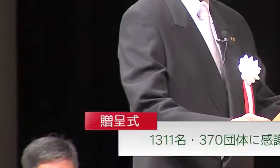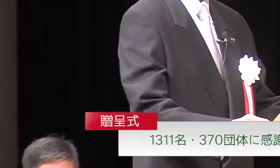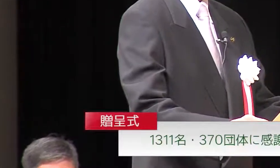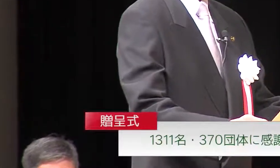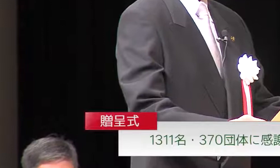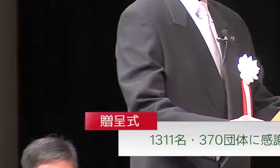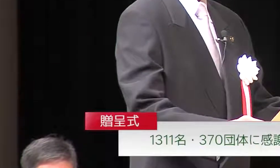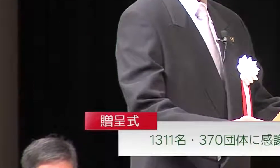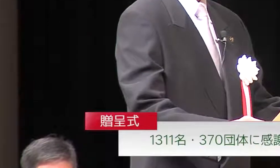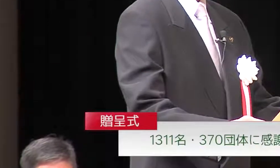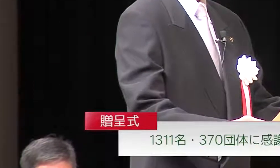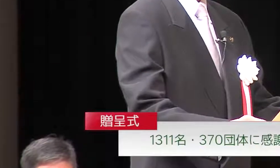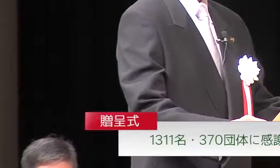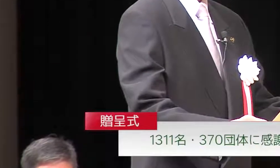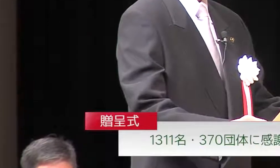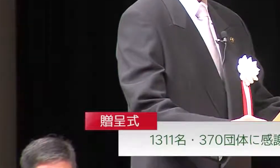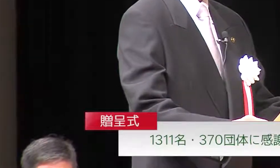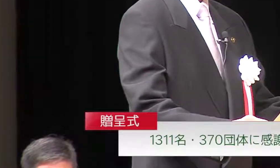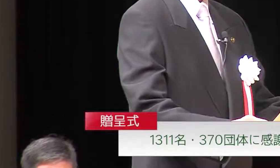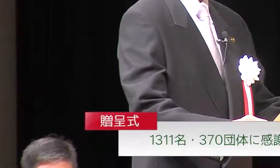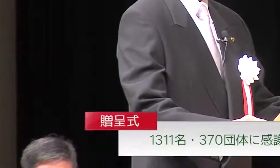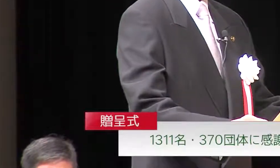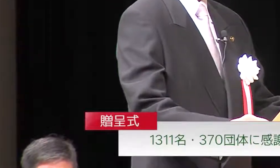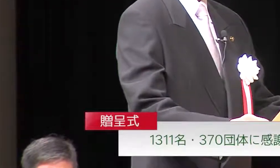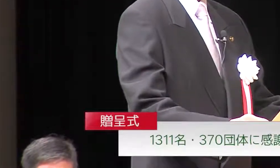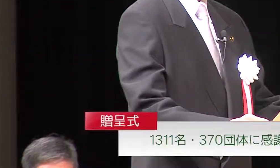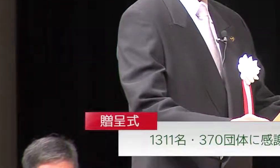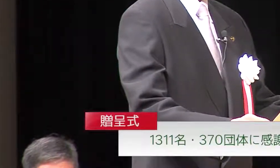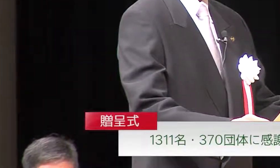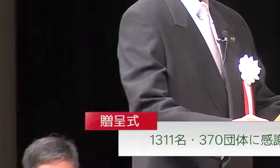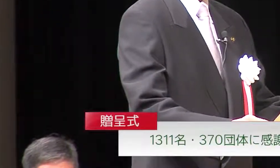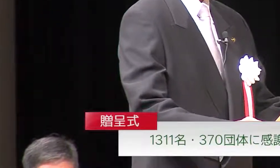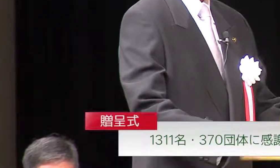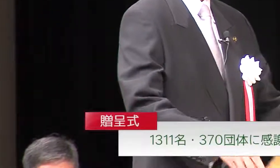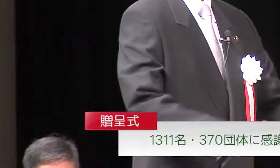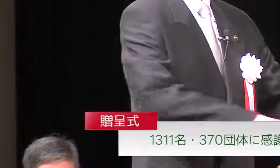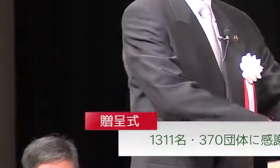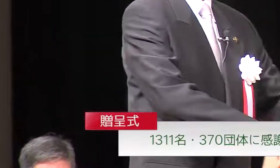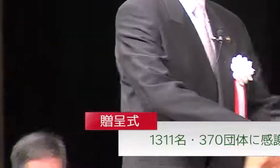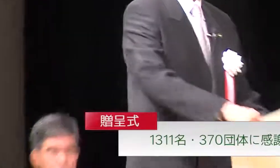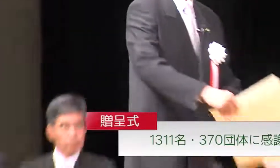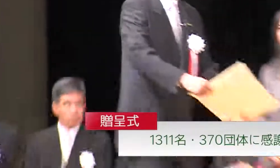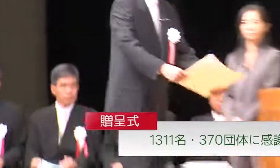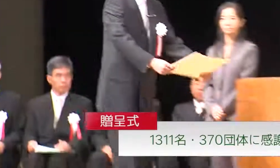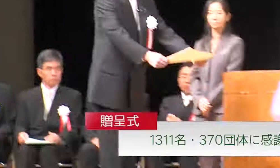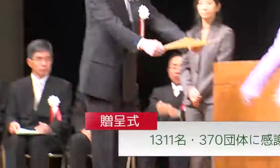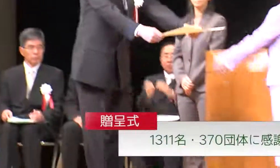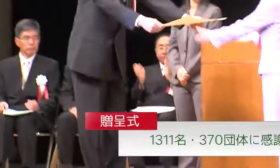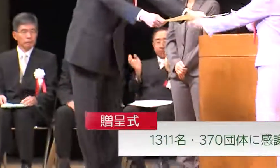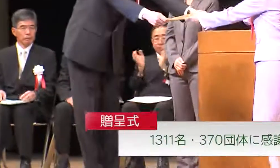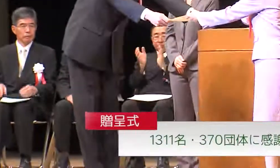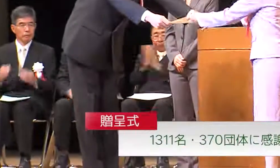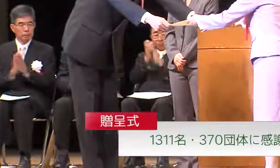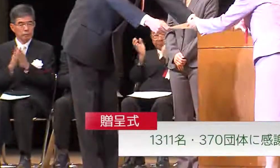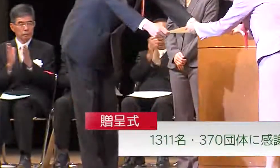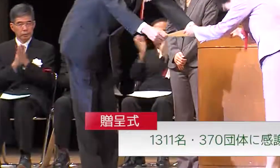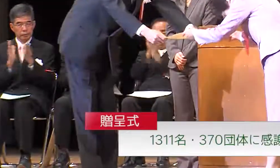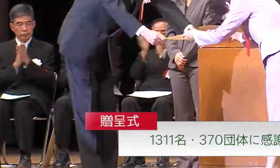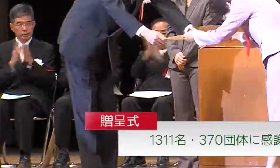べ1311名、370団体に感謝状が贈呈されました。